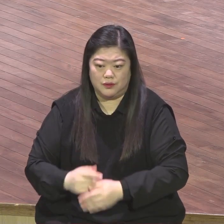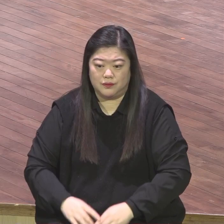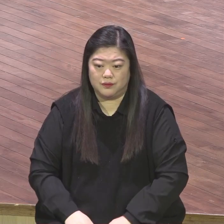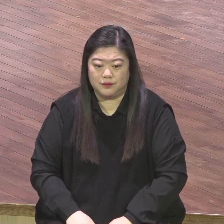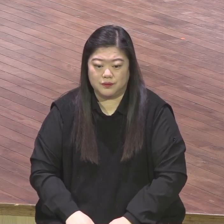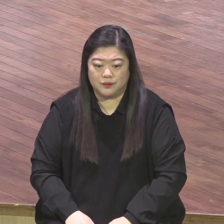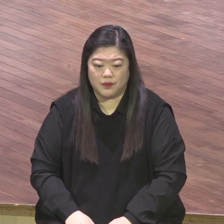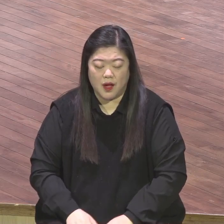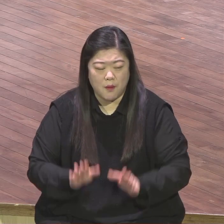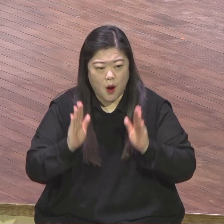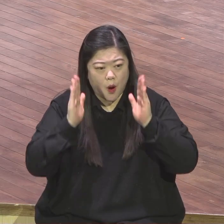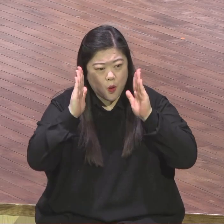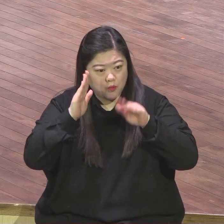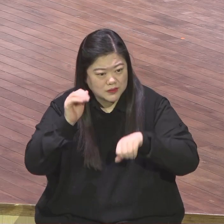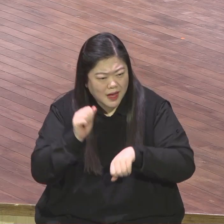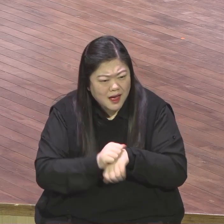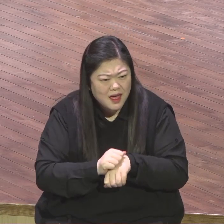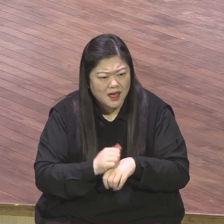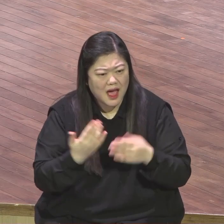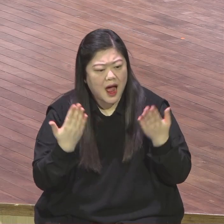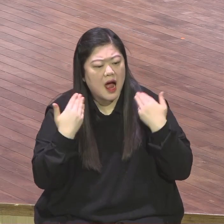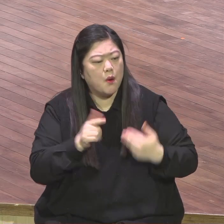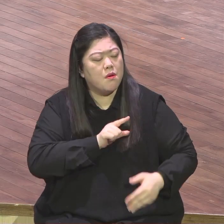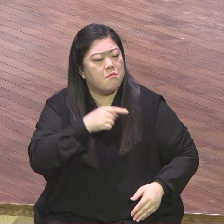좋으냐, 얼마나 똑똑하냐가 아니라